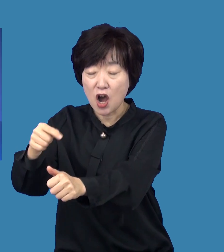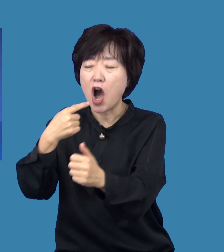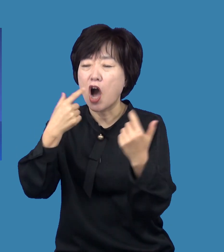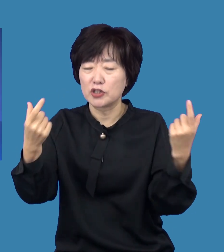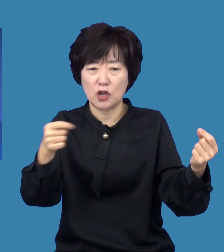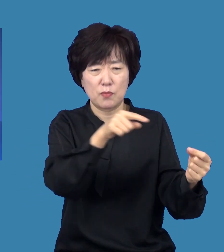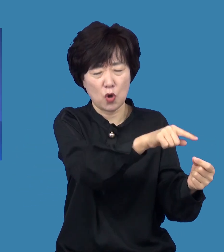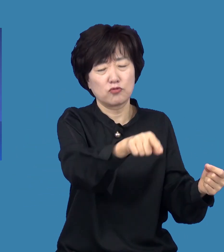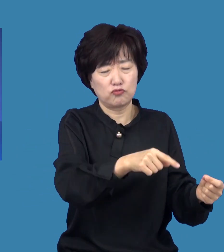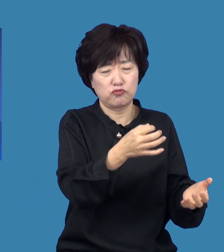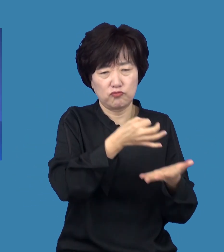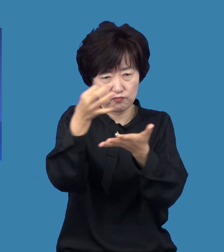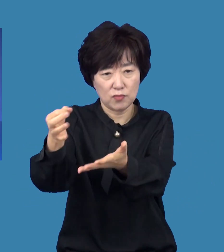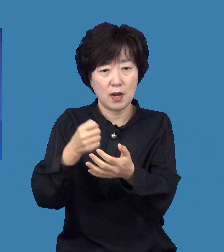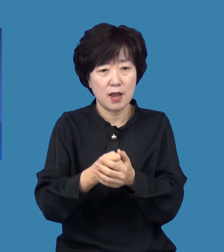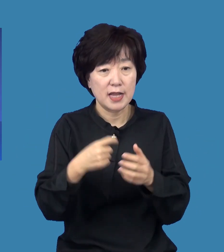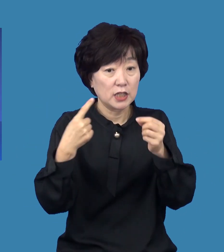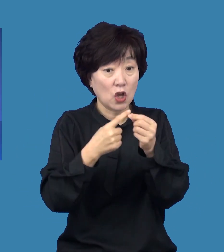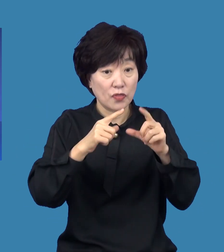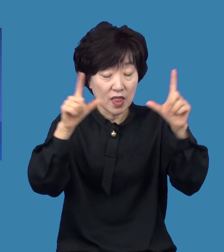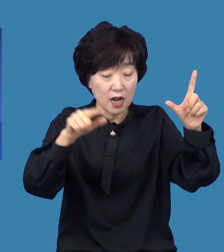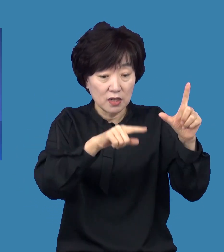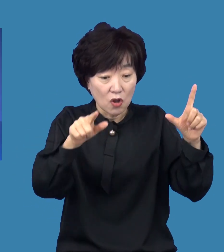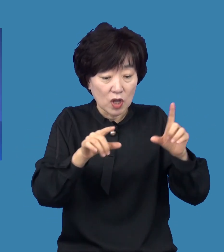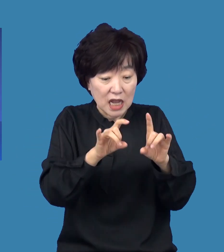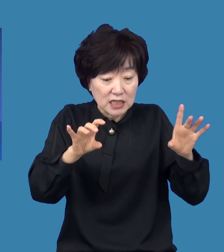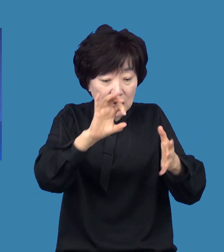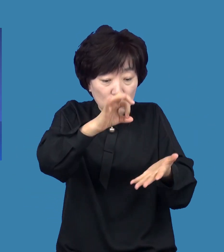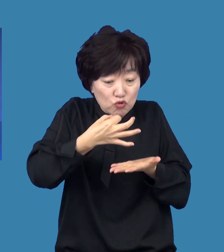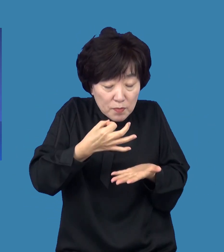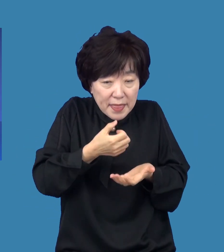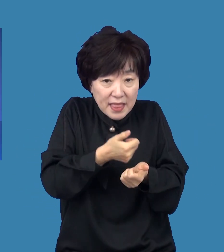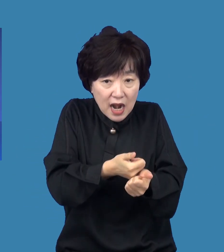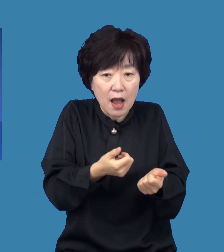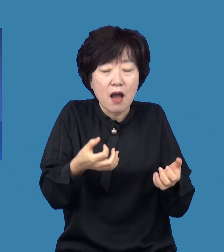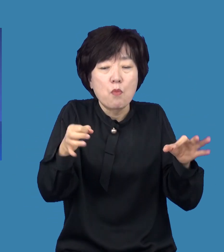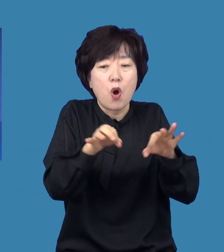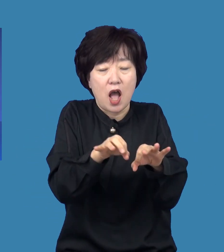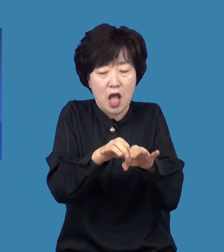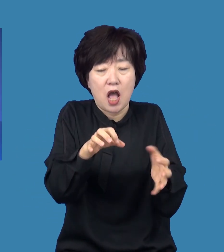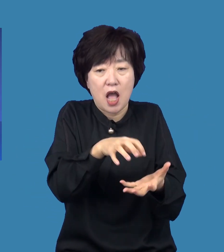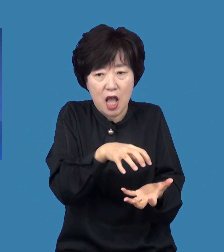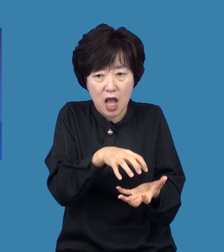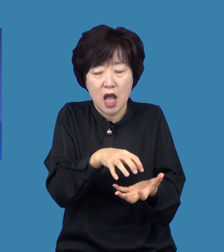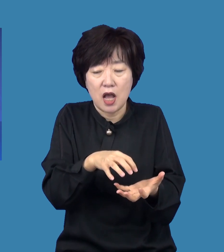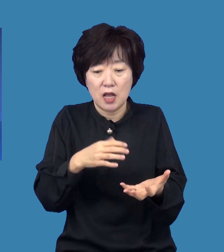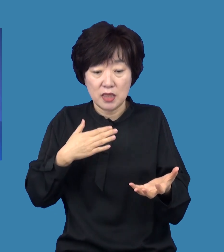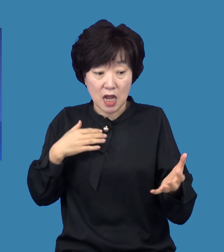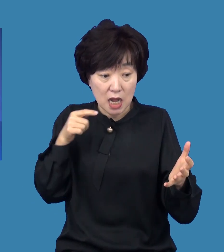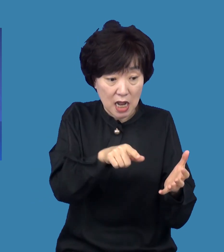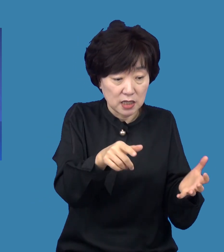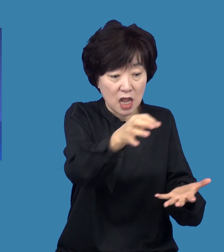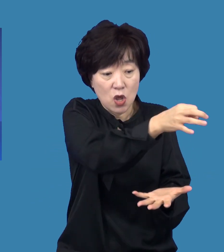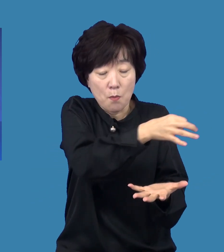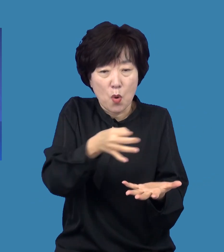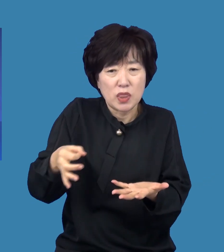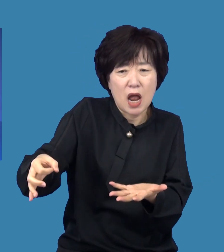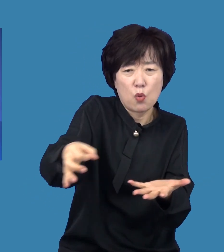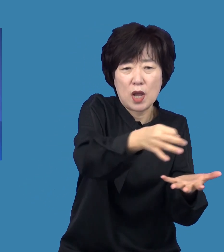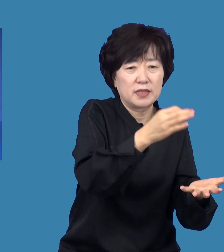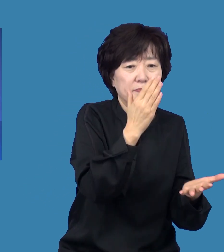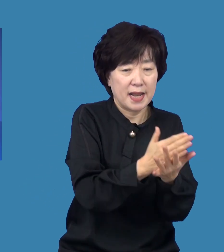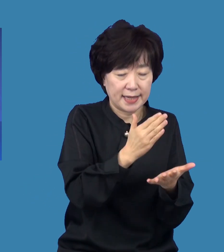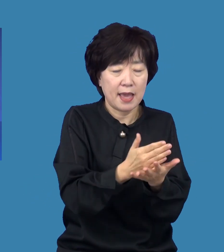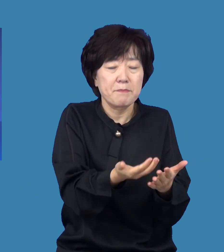매주 첫날에 너희 각 사람이 수입에 따라 모아서 내가 갈 때 연보를 하지 않게 하라. 내가 이를 때